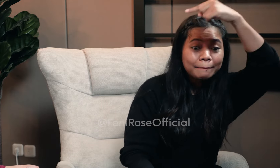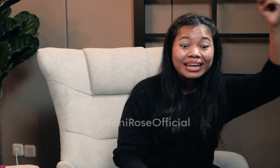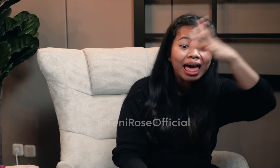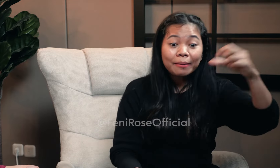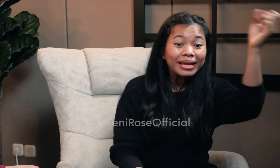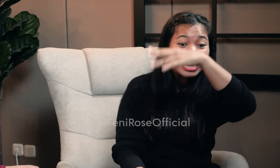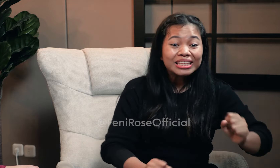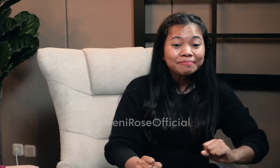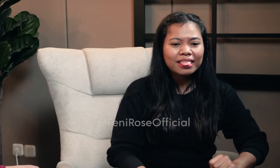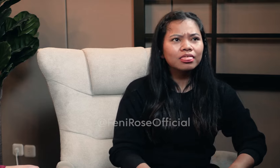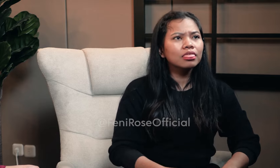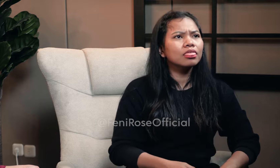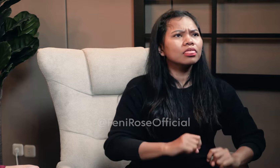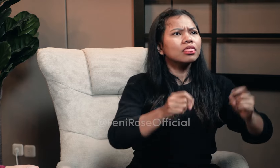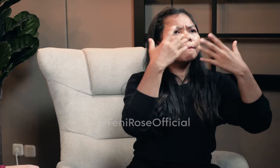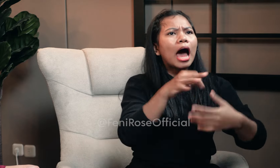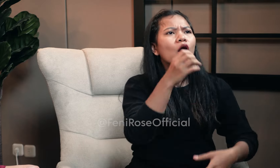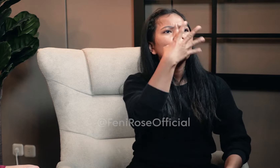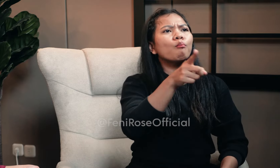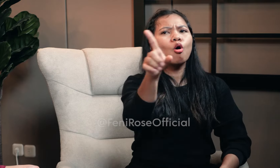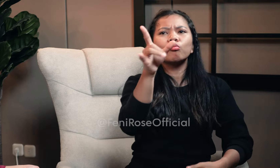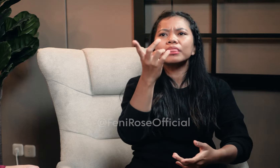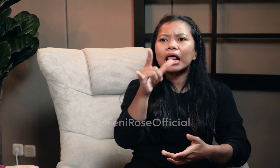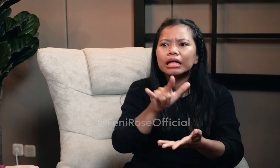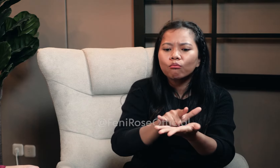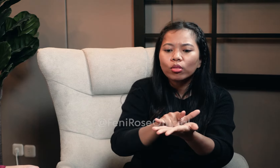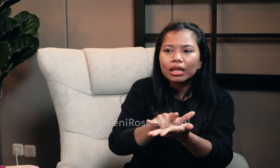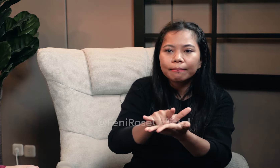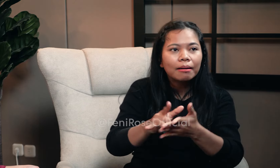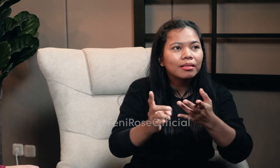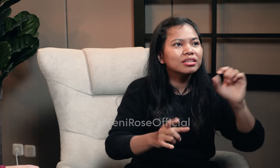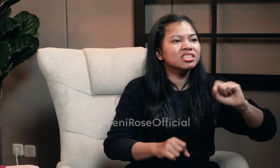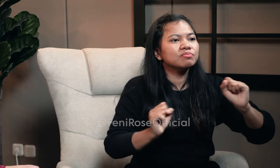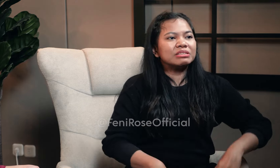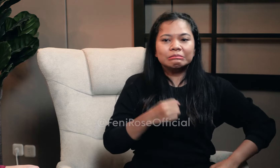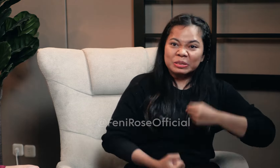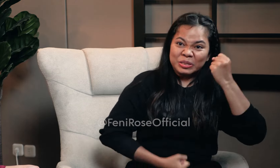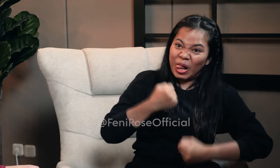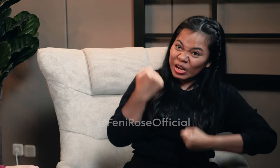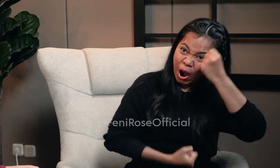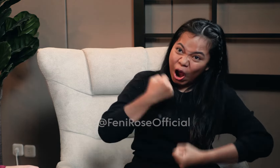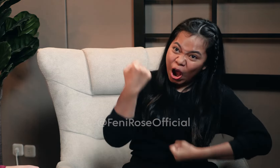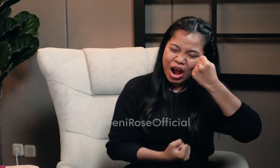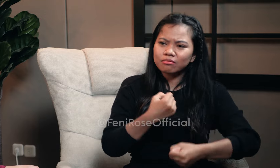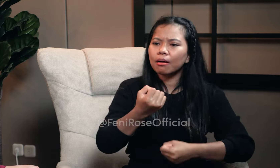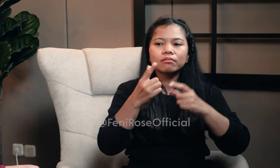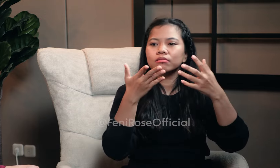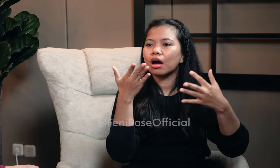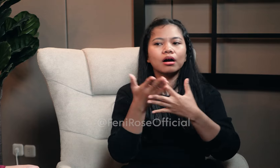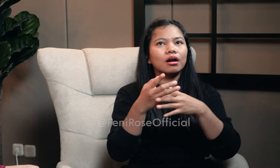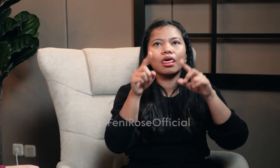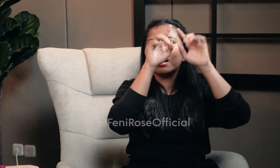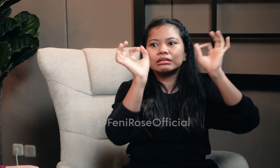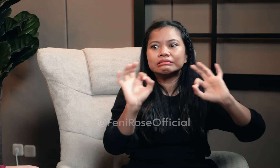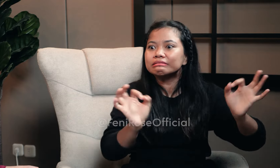saya terus petugasnya tuh langsung bilang Ayo cepat buru-buru Ayo cepat bentar lagi mau landing si berusaha buat lari tapi enggak ada akses